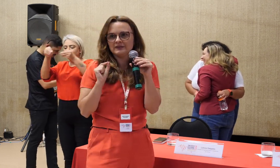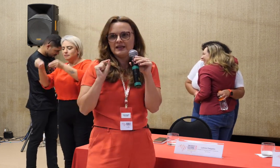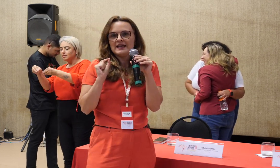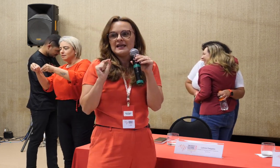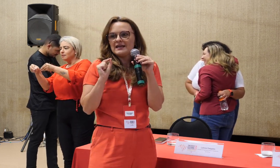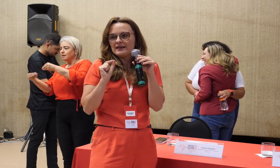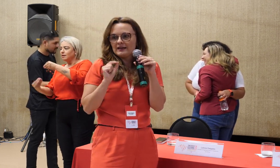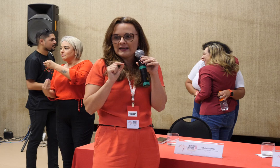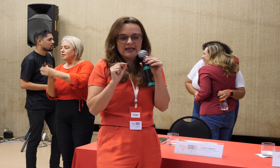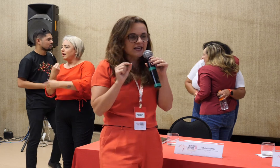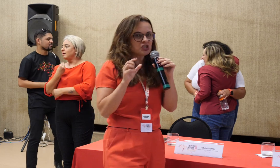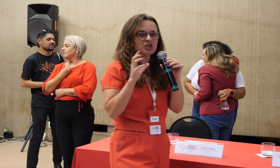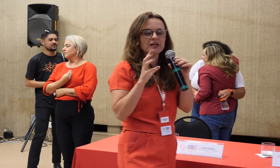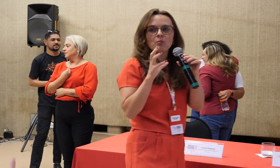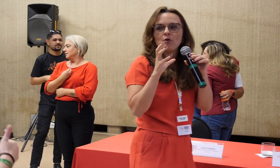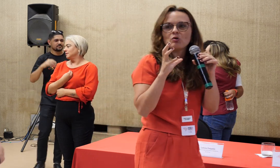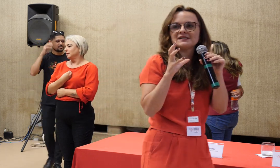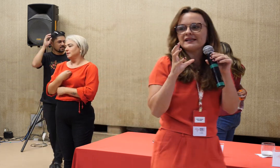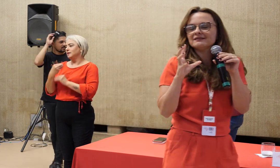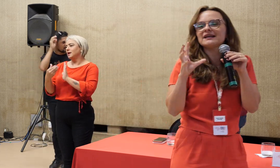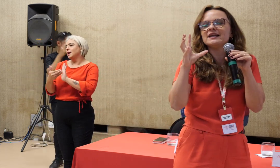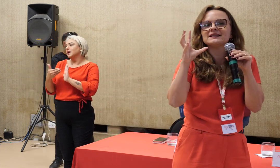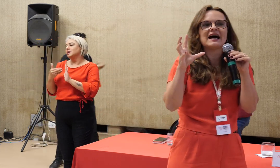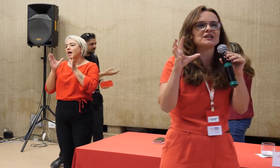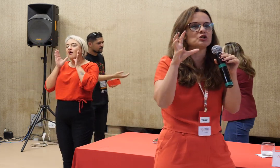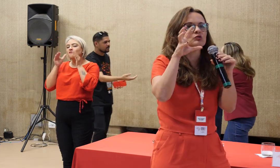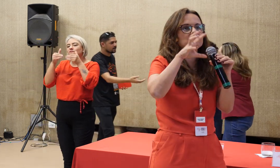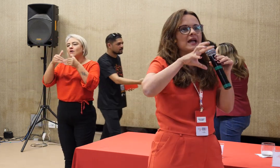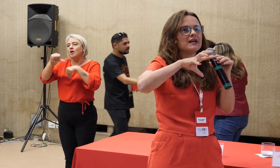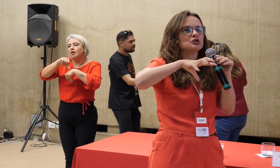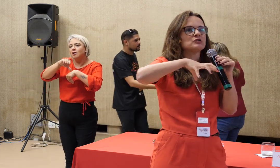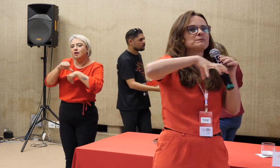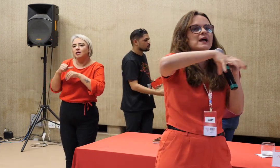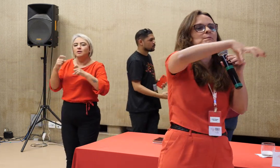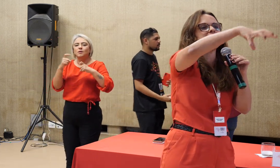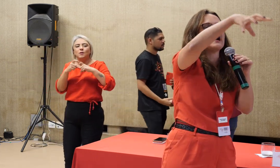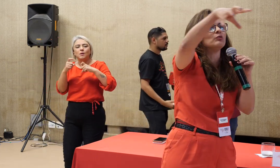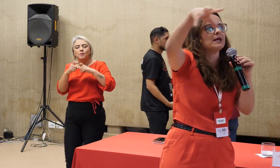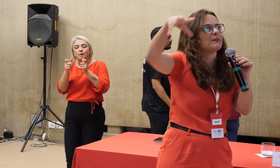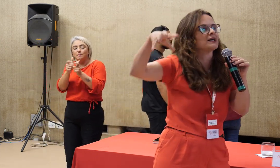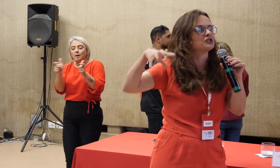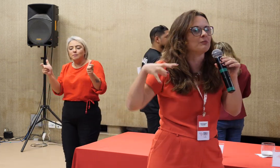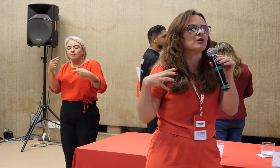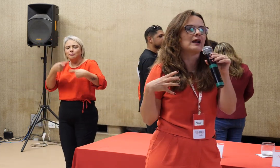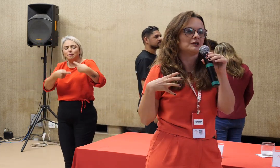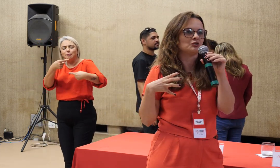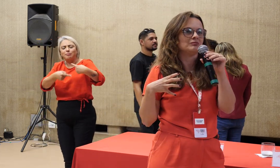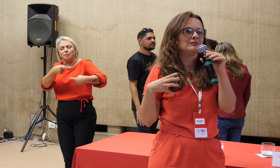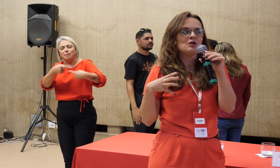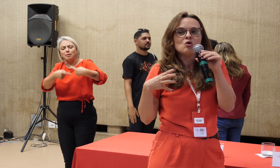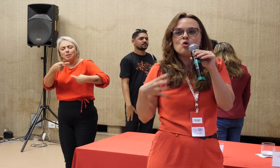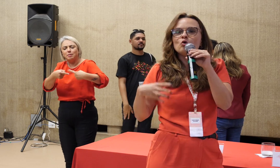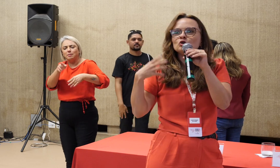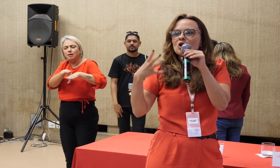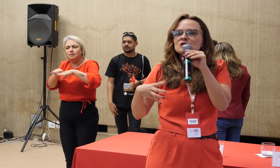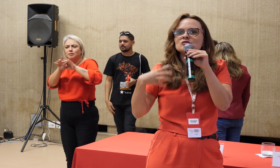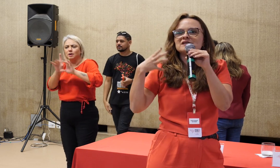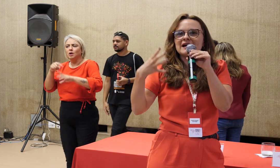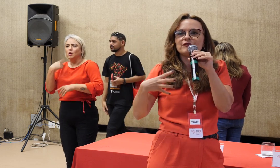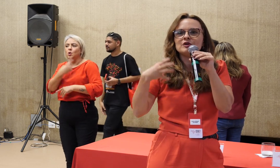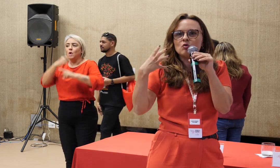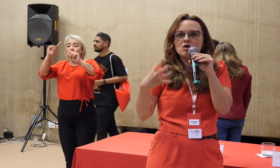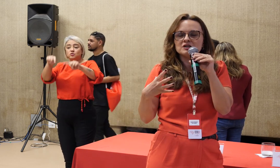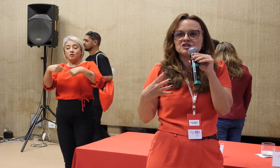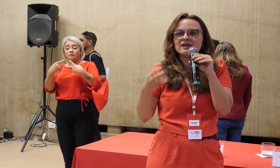vida. E ele tira um pouco a centralidade dos médicos para ampliar um debate democrático. O